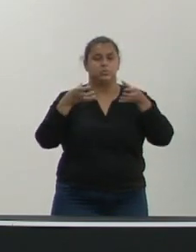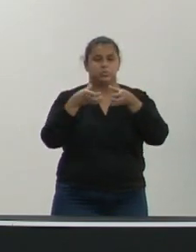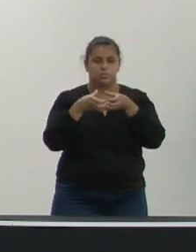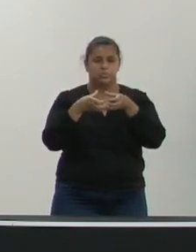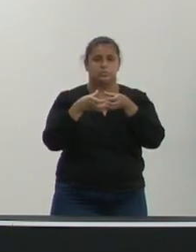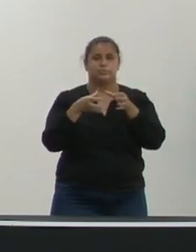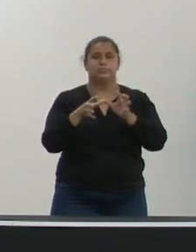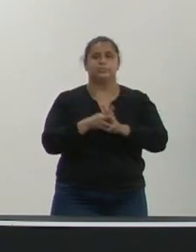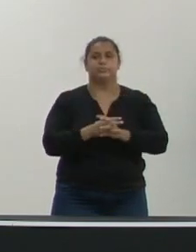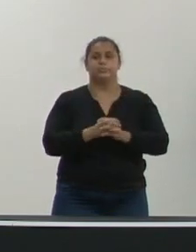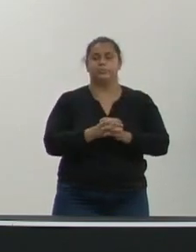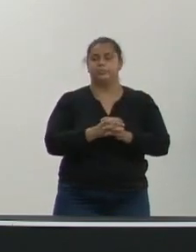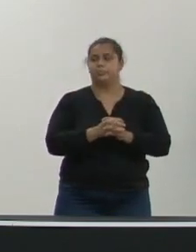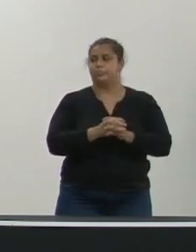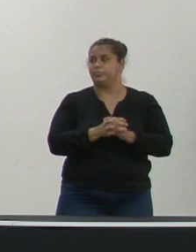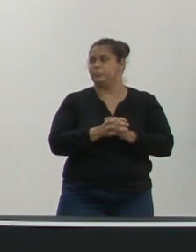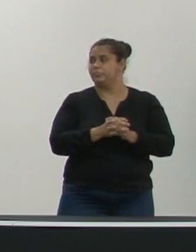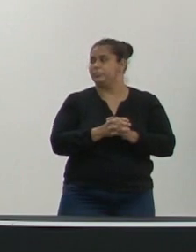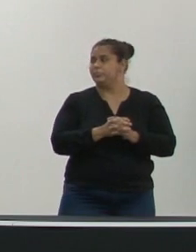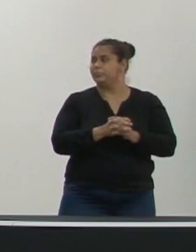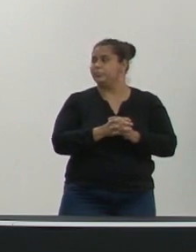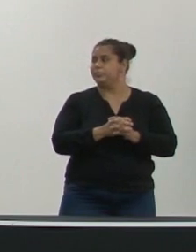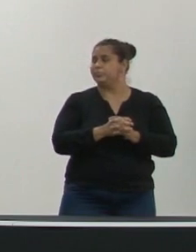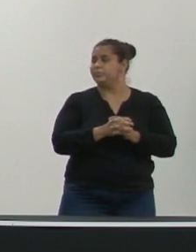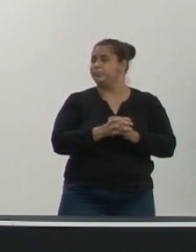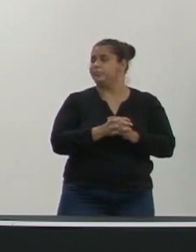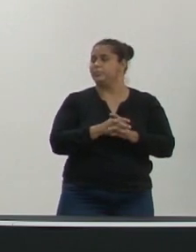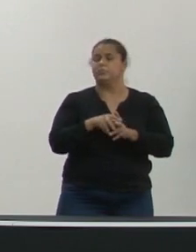Chiquini? E aí, Isa, fica à vontade.